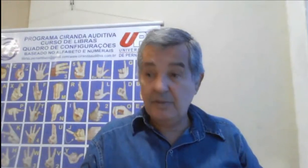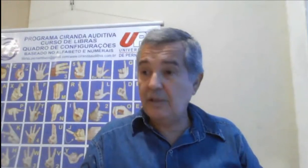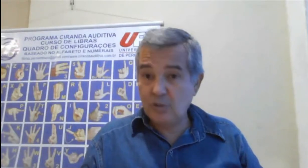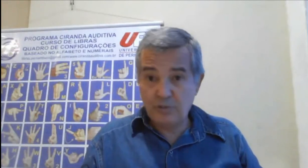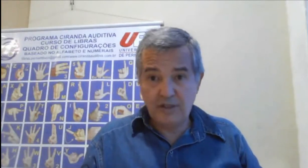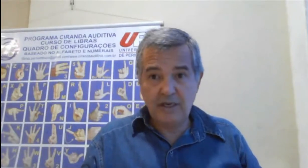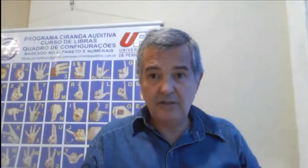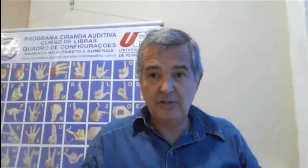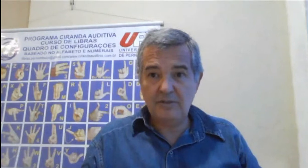Dentro dos institutos federais.